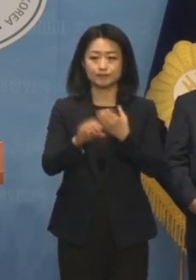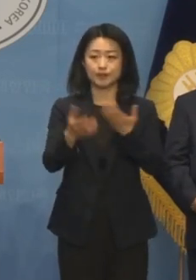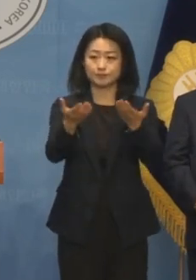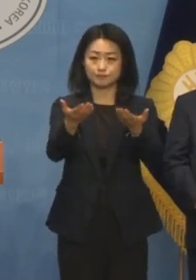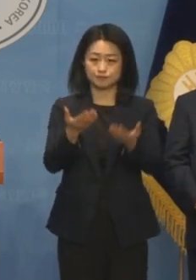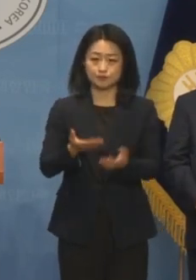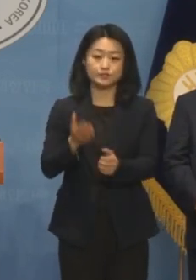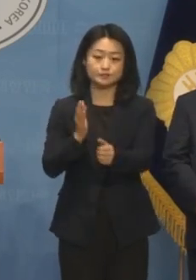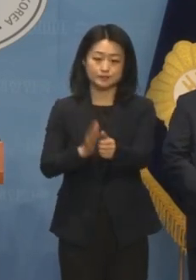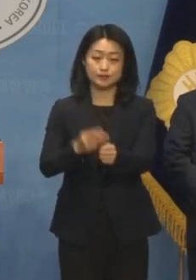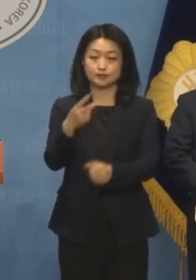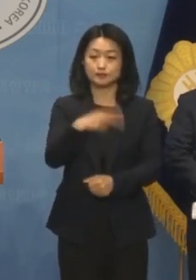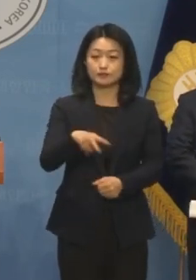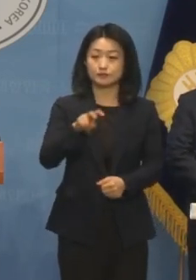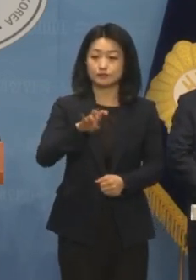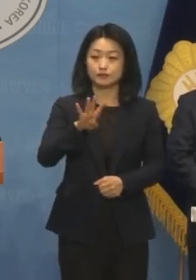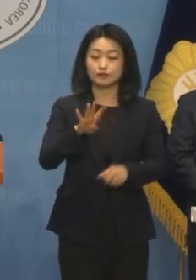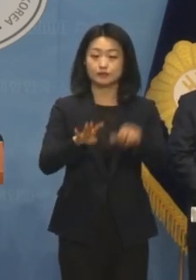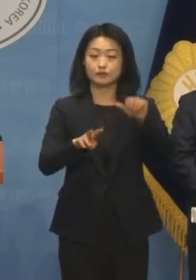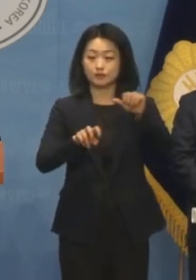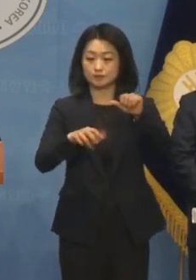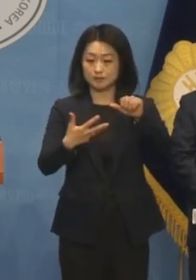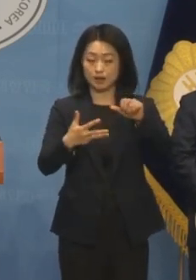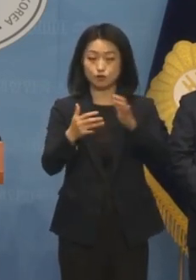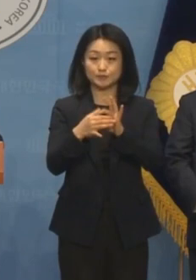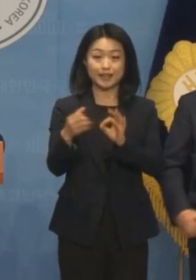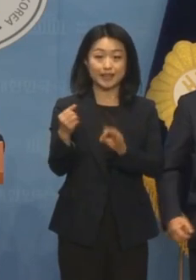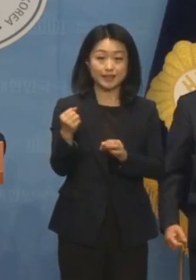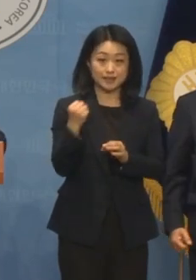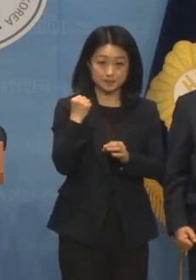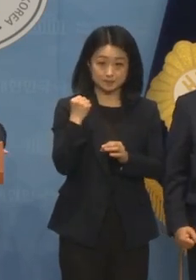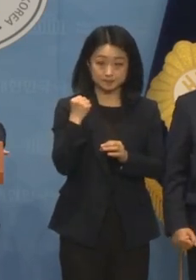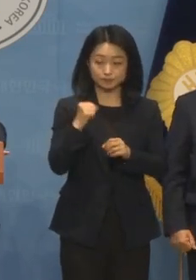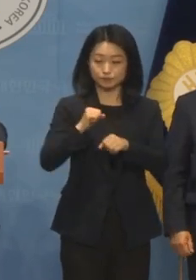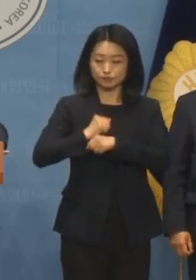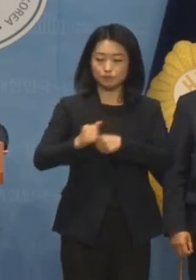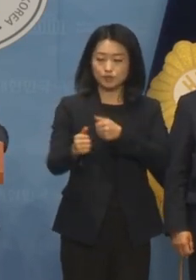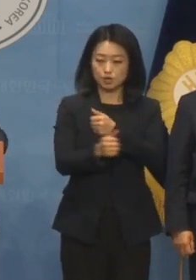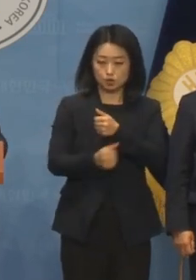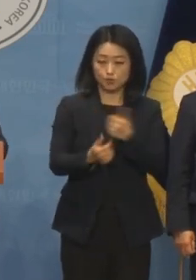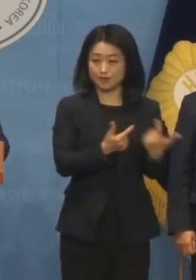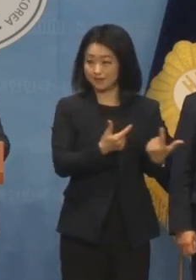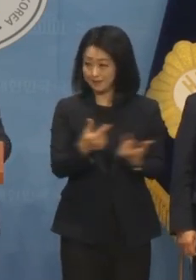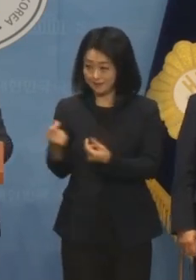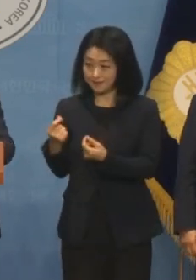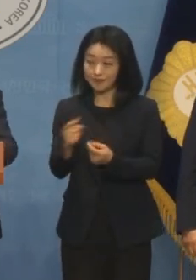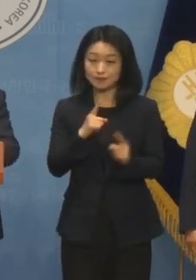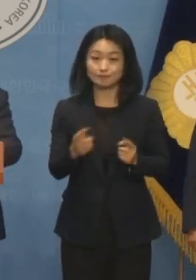바랍니다. 2024년 5월 28일 국민의힘 국방위원 1동.